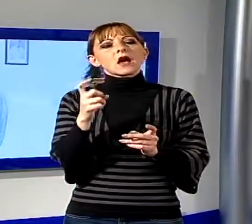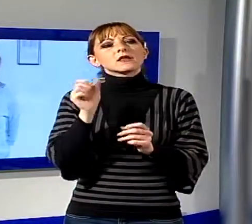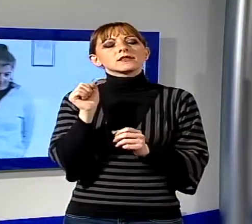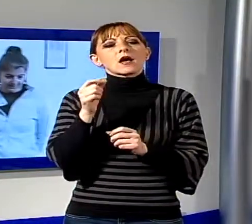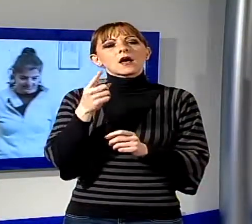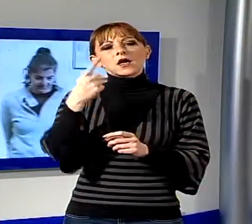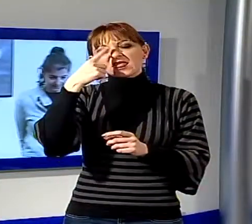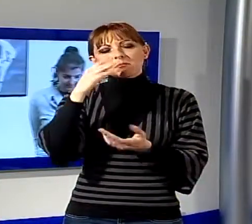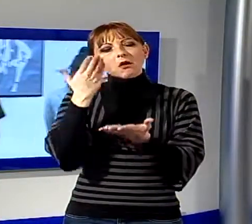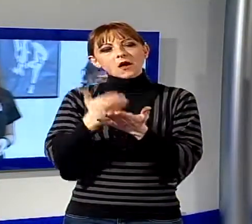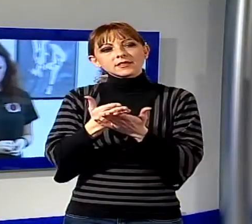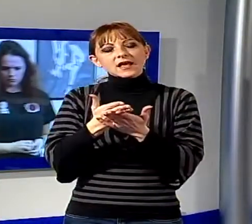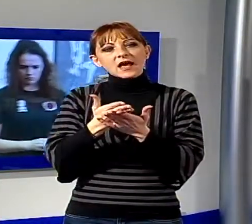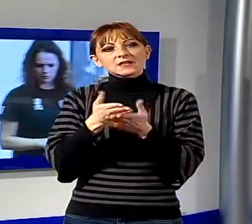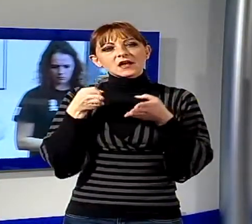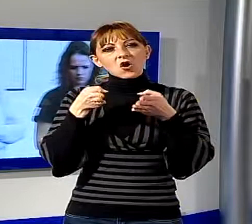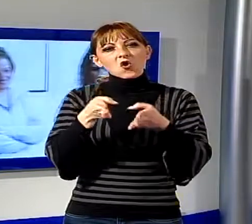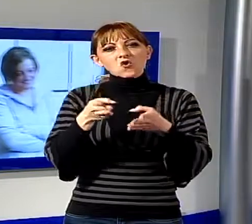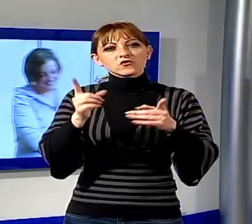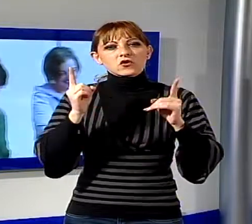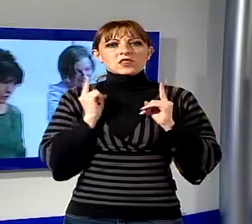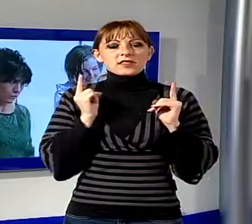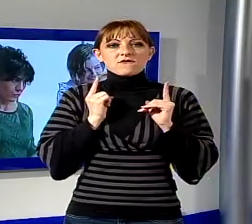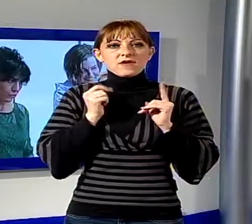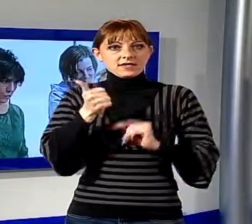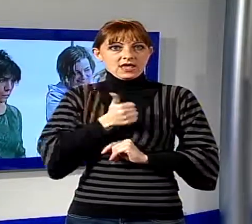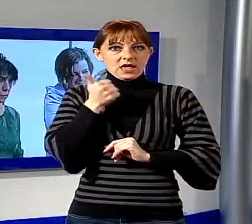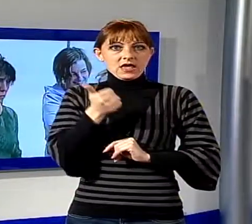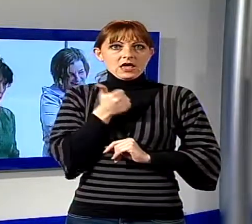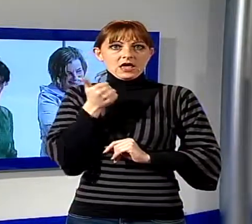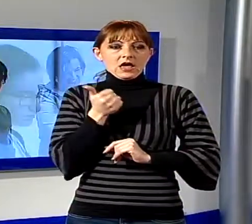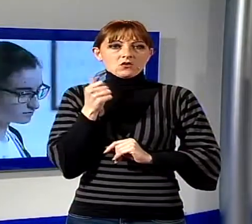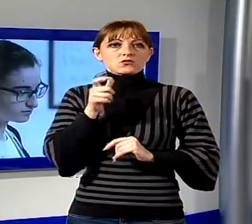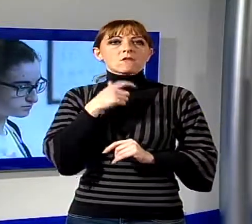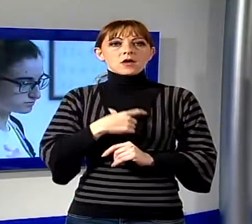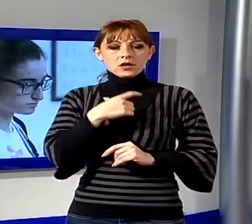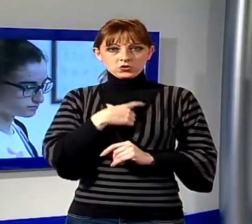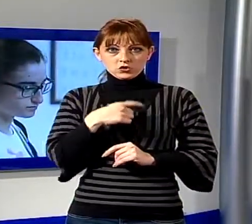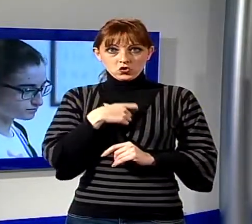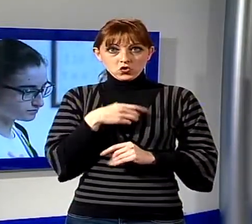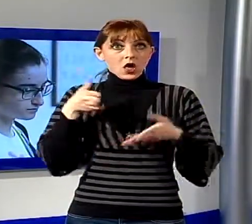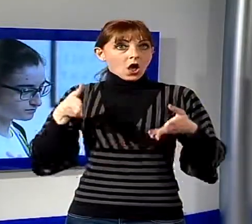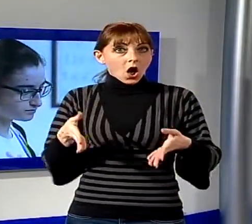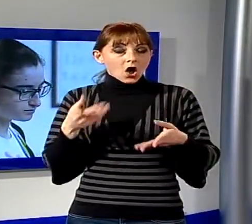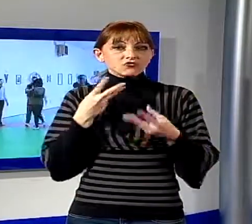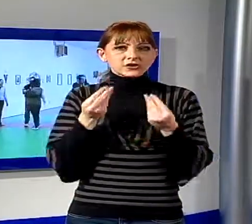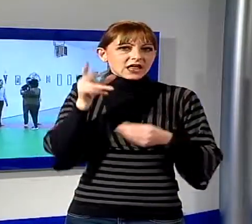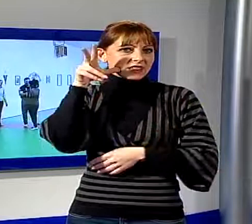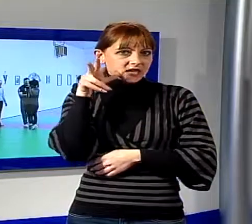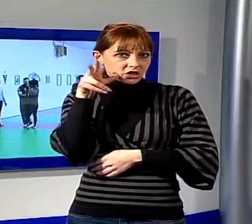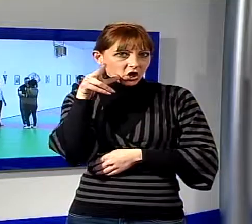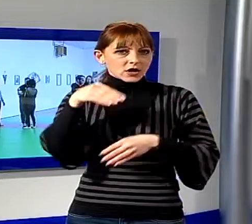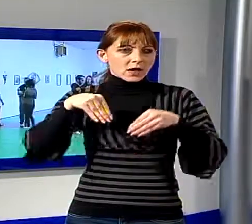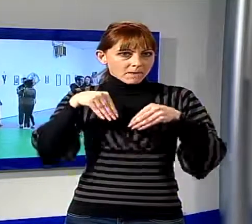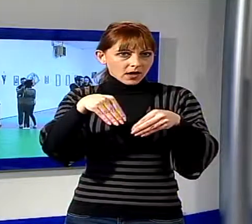signorine. Un'opportunità che è piaciuta moltissimo, visto che nel corso del sabato sono state tantissime le donne di tutte le età che